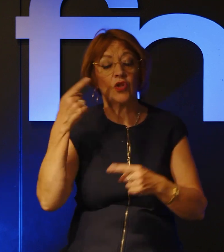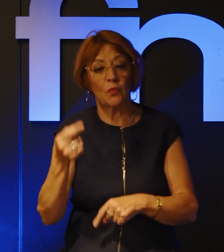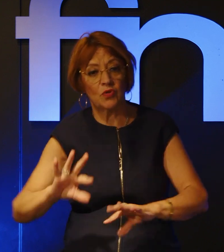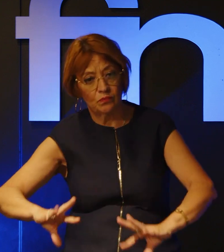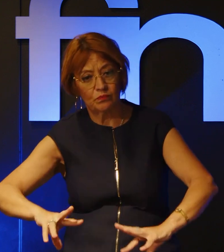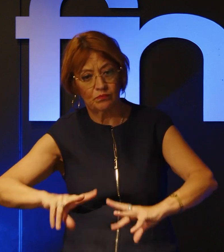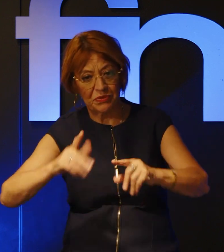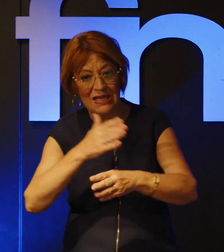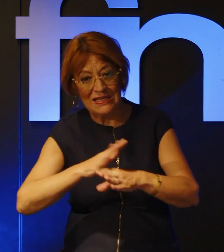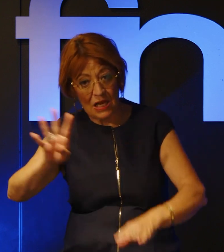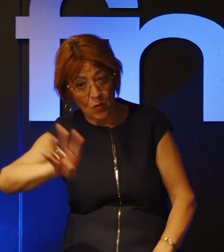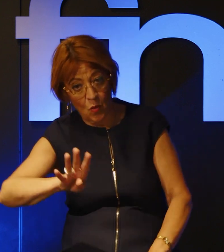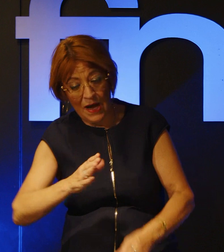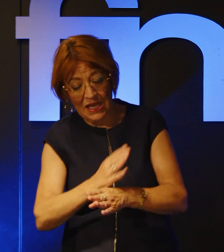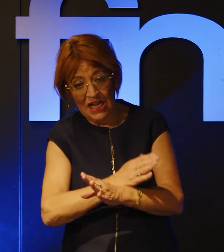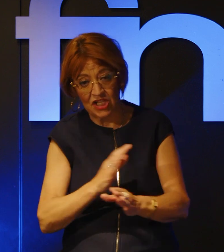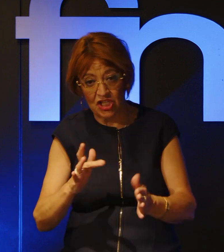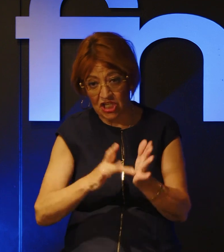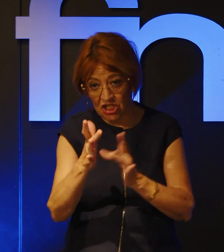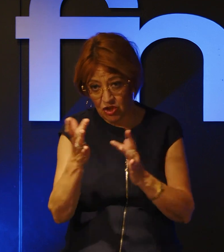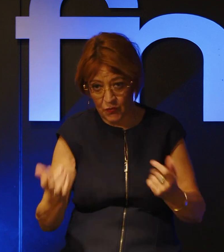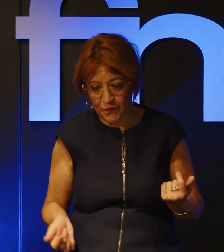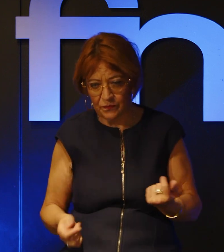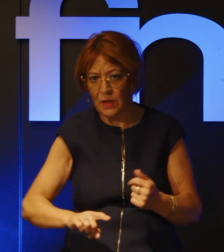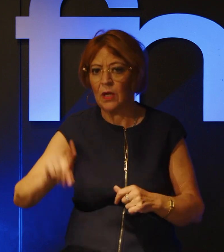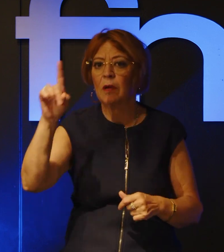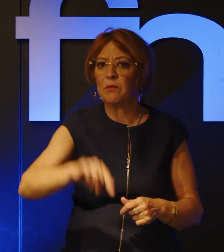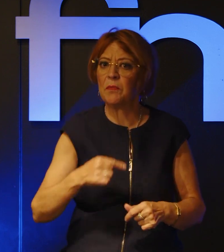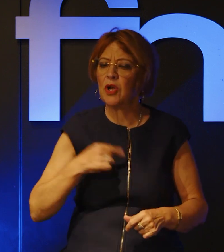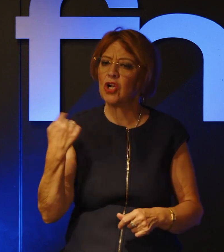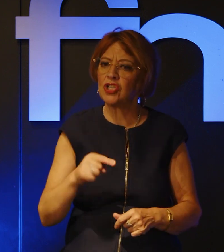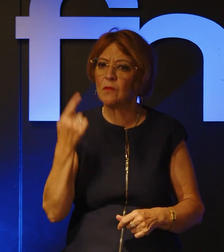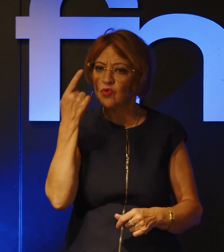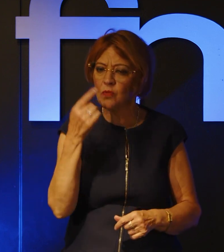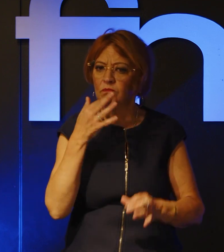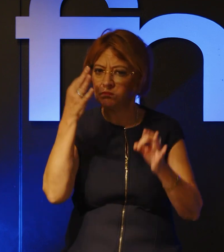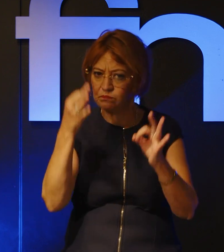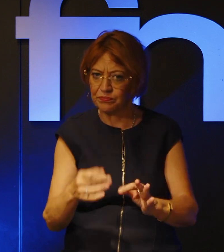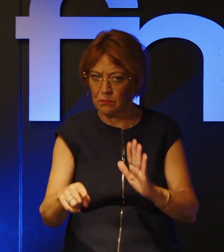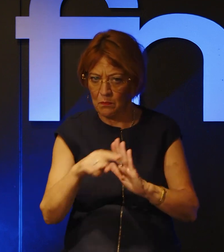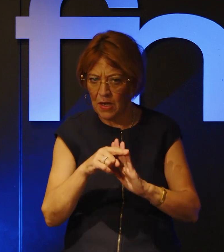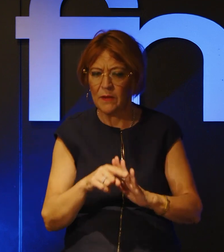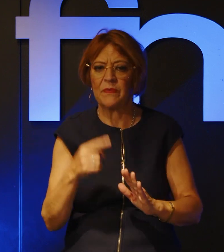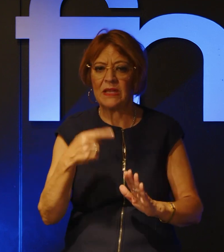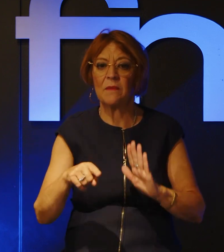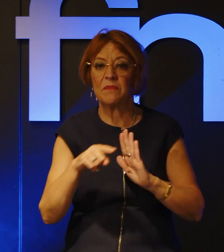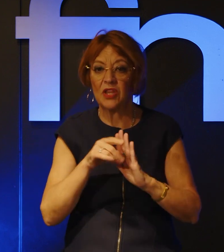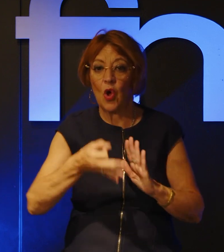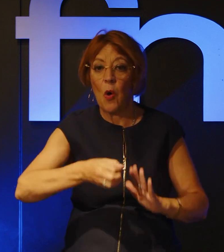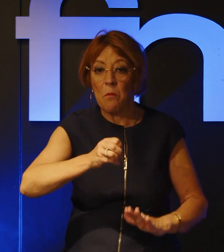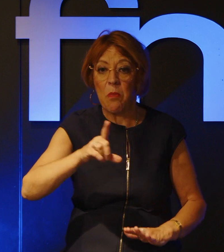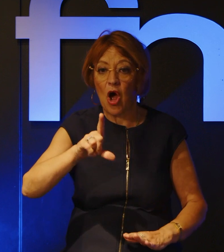desenvolvendo ao longo do Século IV antes de Cristo e portanto é a primeira vez que nós temos uma Medida no caso só por curiosidade da medida do policleto